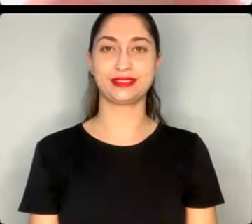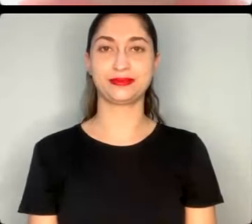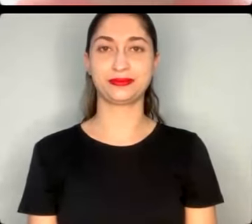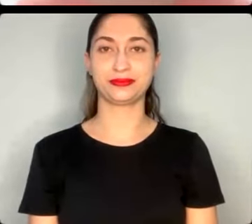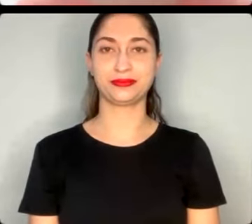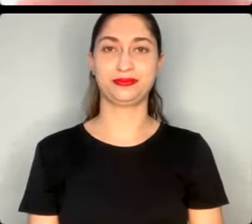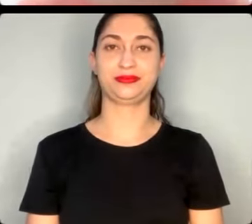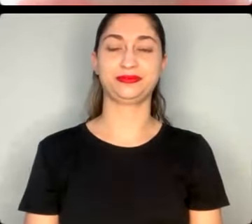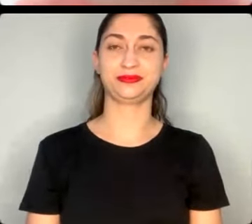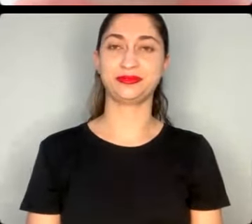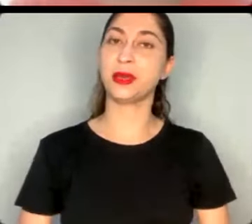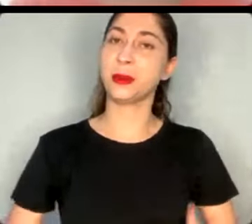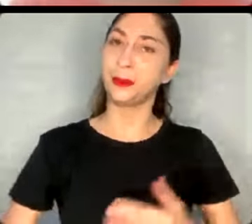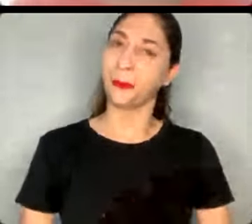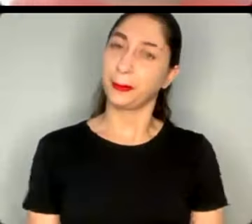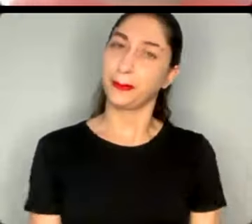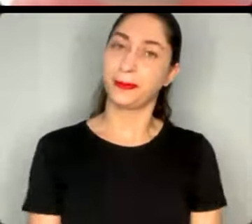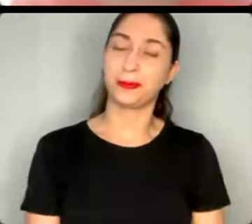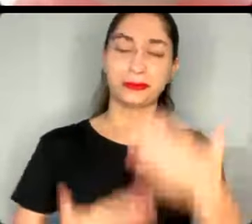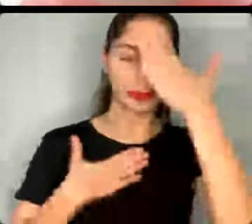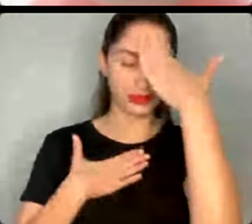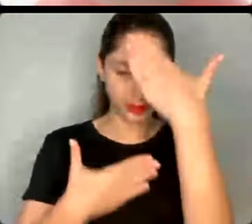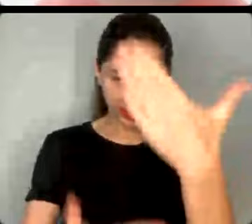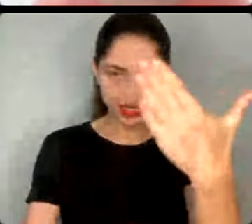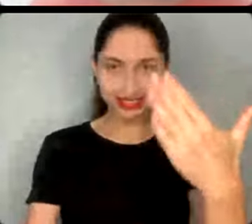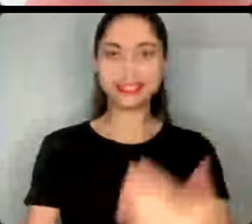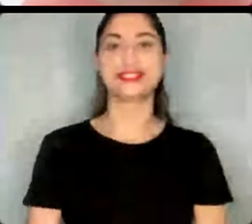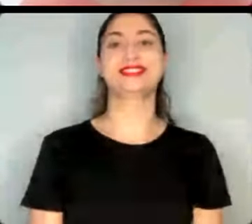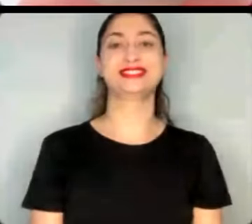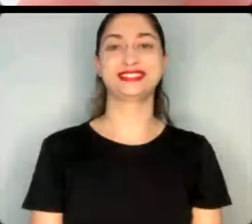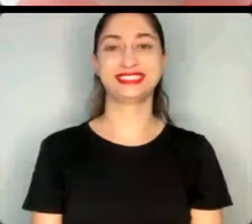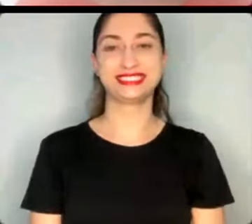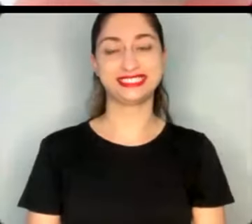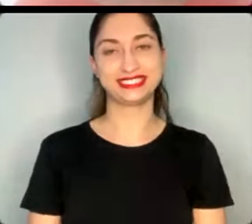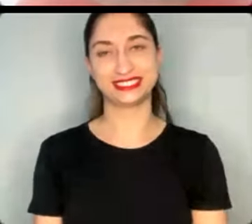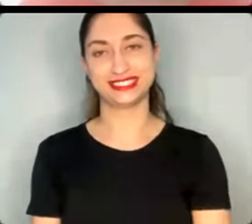Boa noite, tudo bem? Bem-vinda. Muito obrigada.